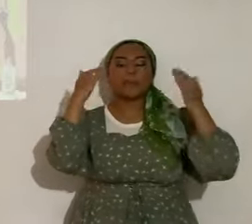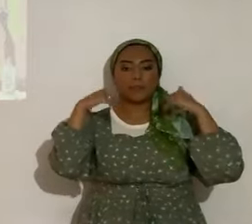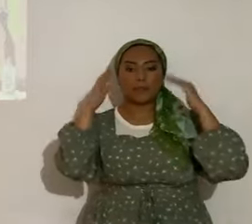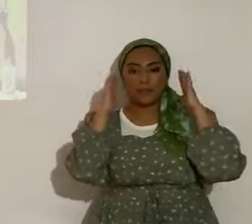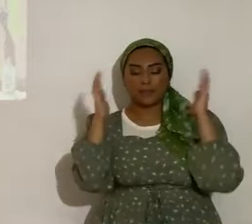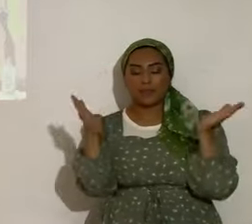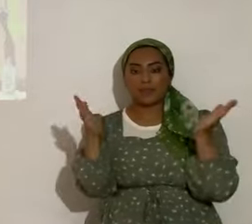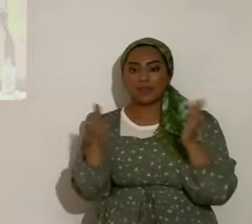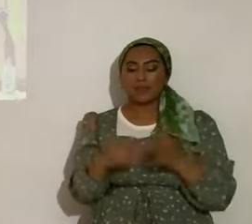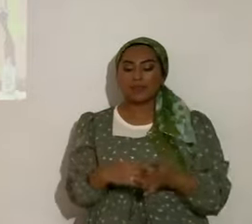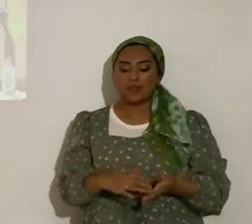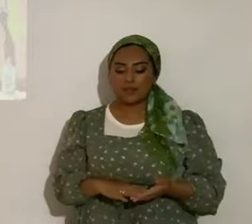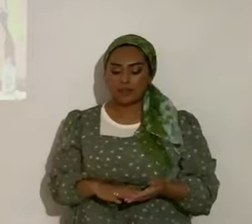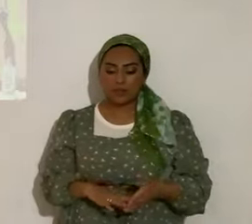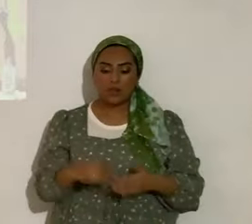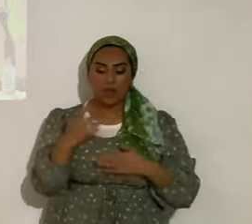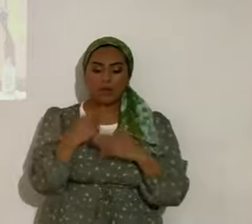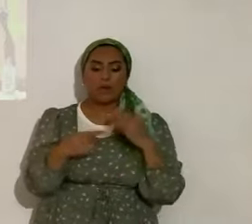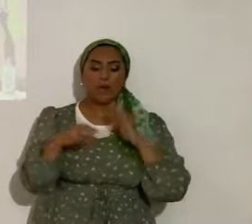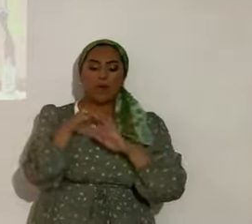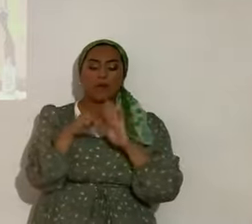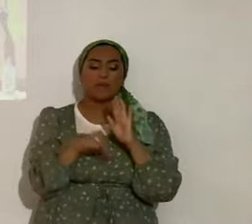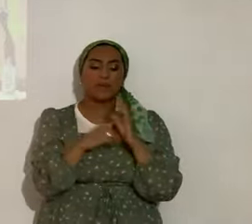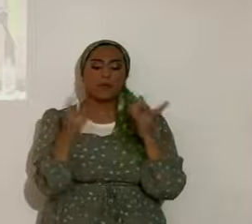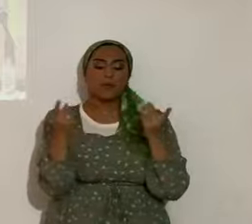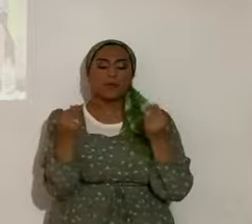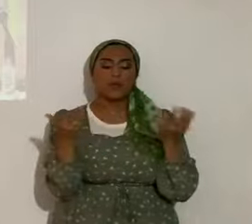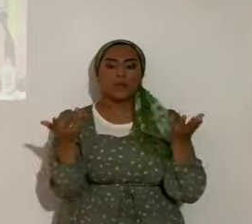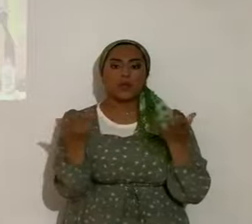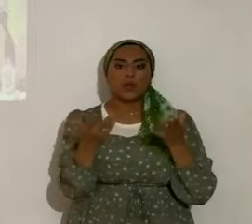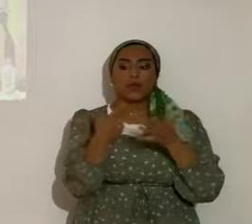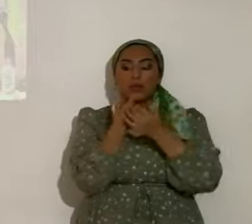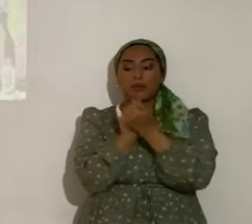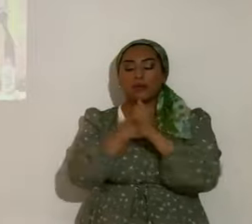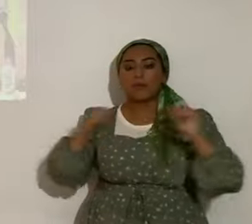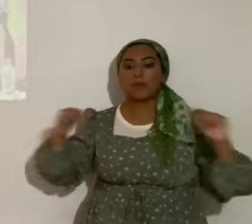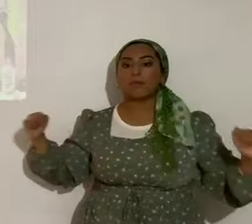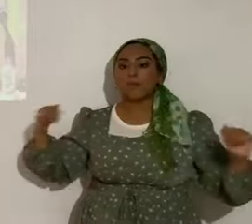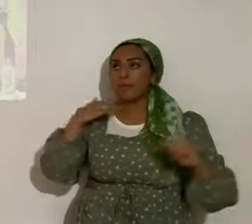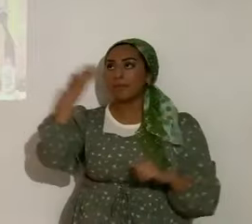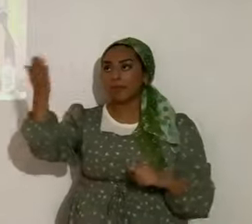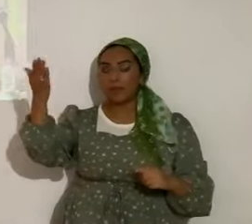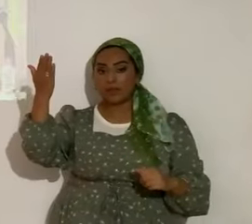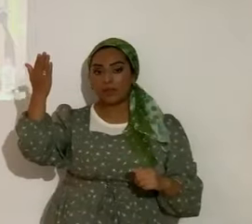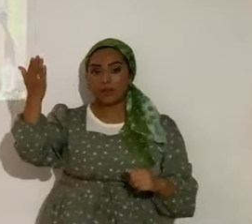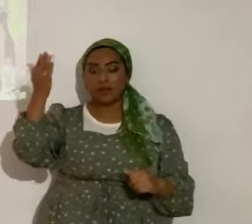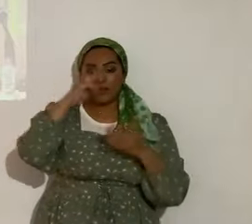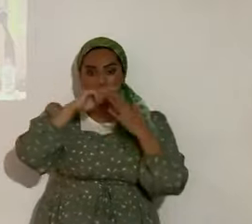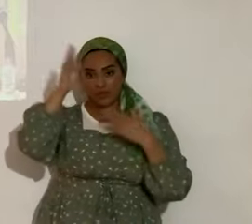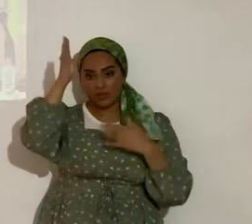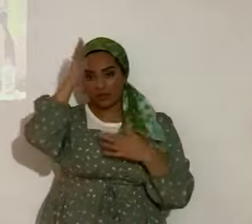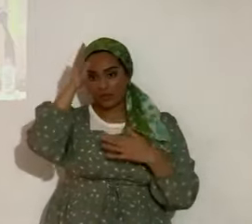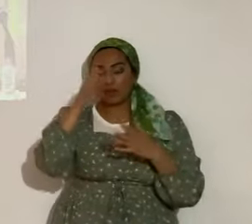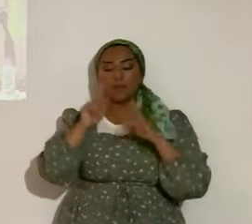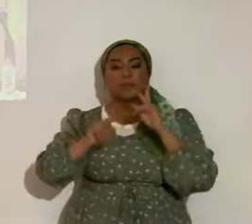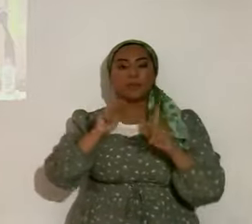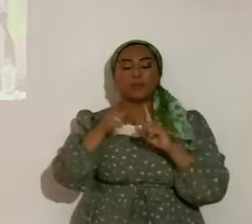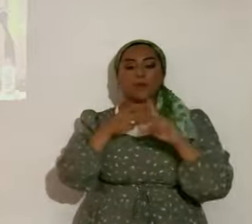muy bien. ¿Qué hizo Moisés? Liberó, gracias al Eterno, con la ayuda del Eterno, al pueblo